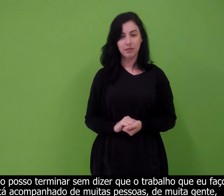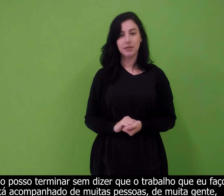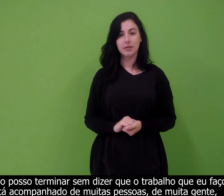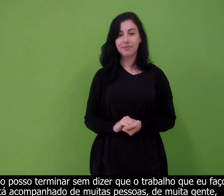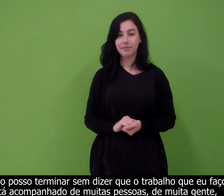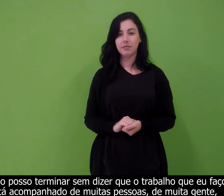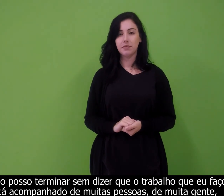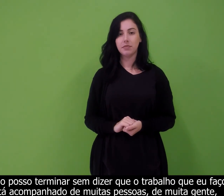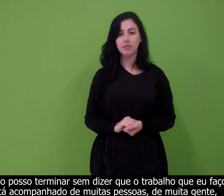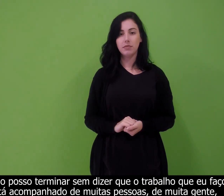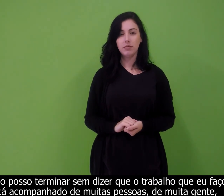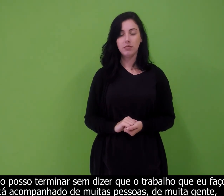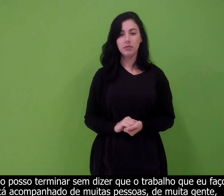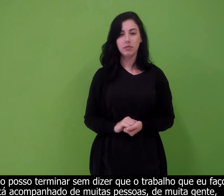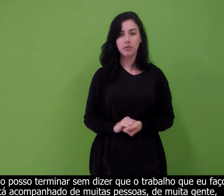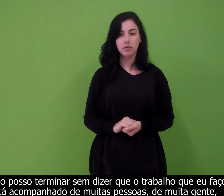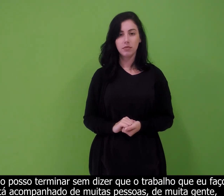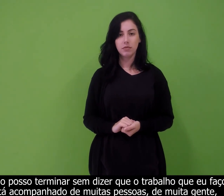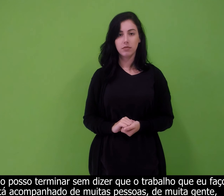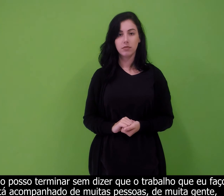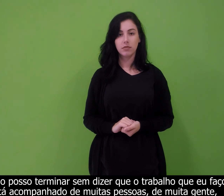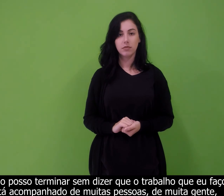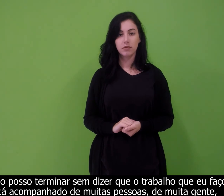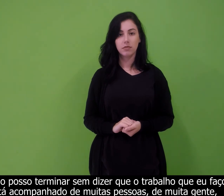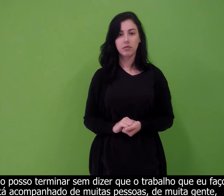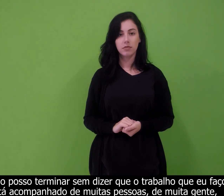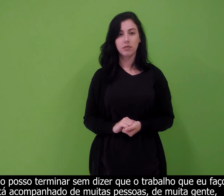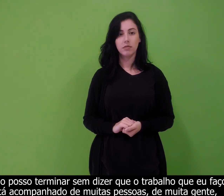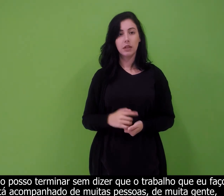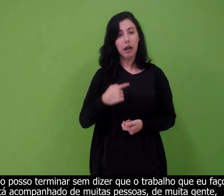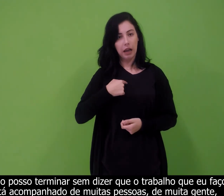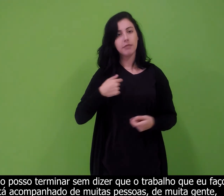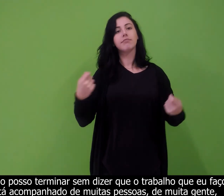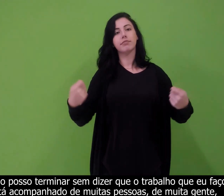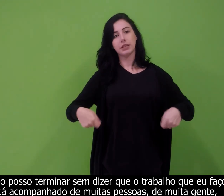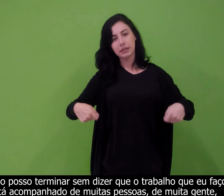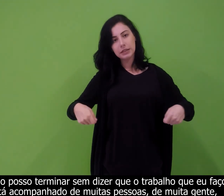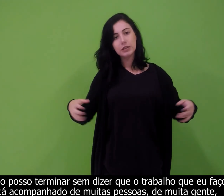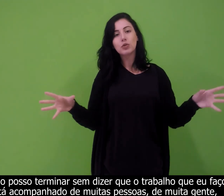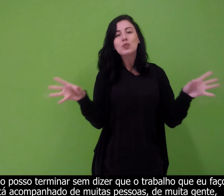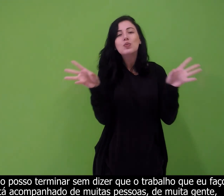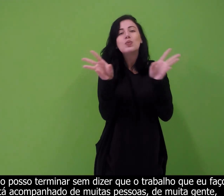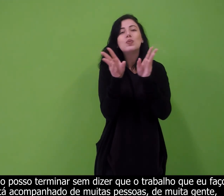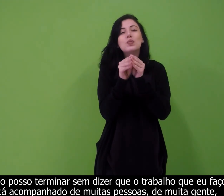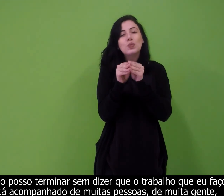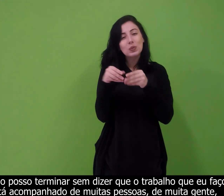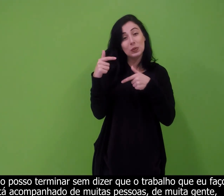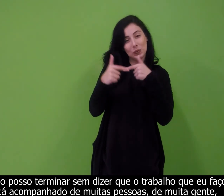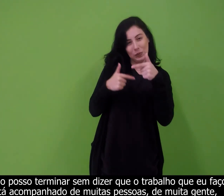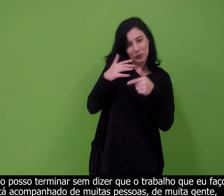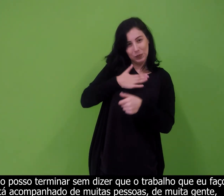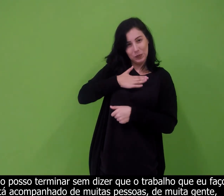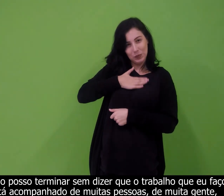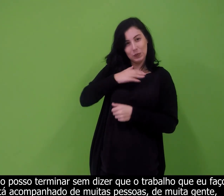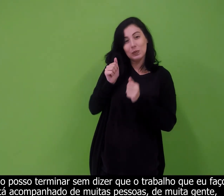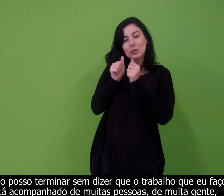Eu não posso terminar sem dizer que o trabalho que eu faço ele está acompanhado de